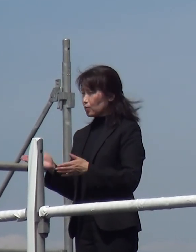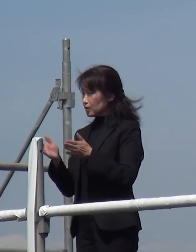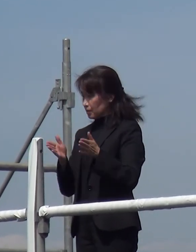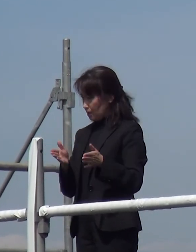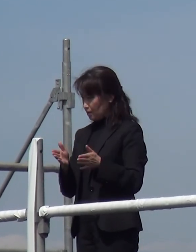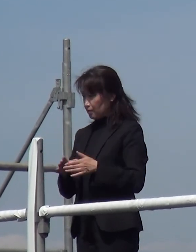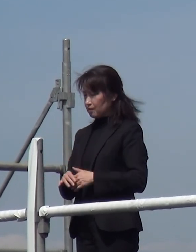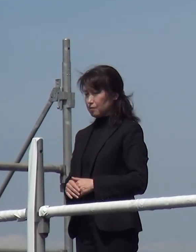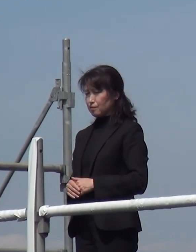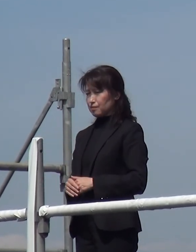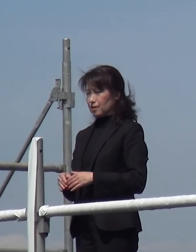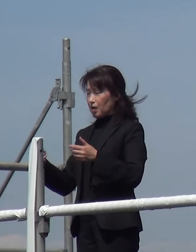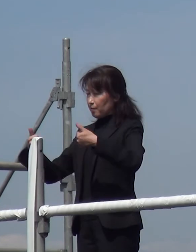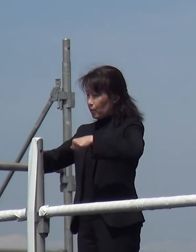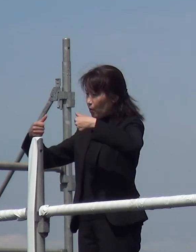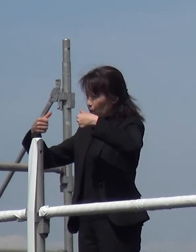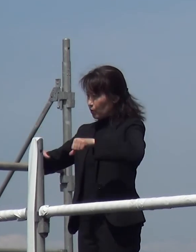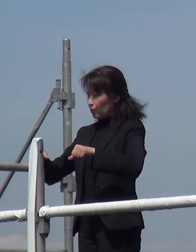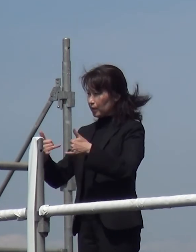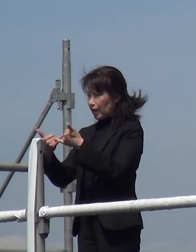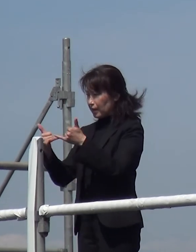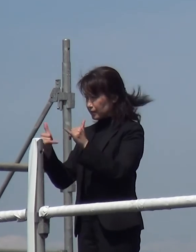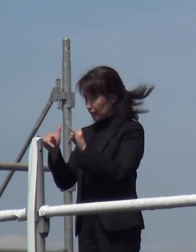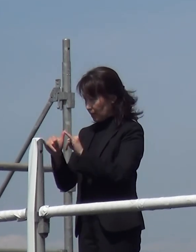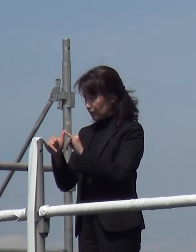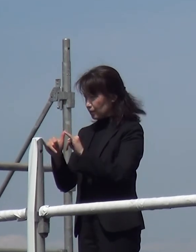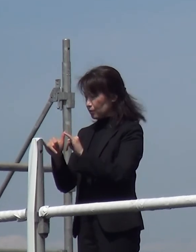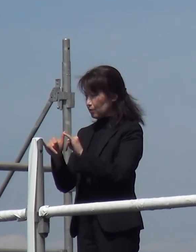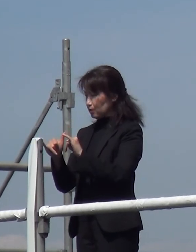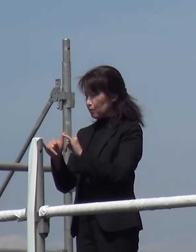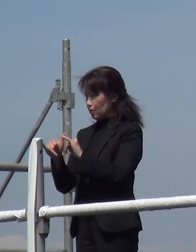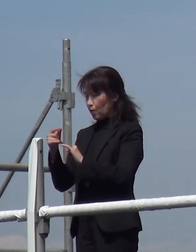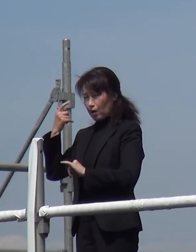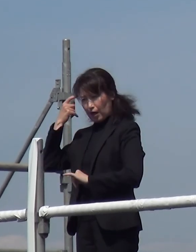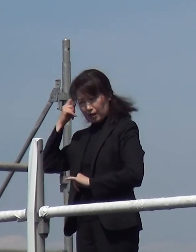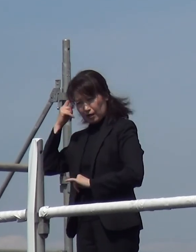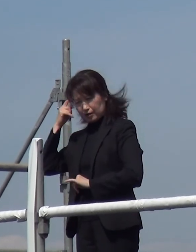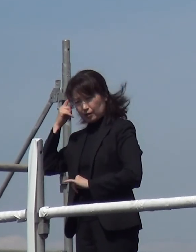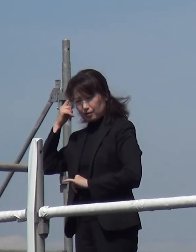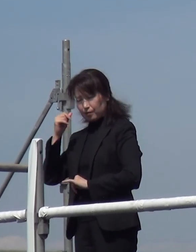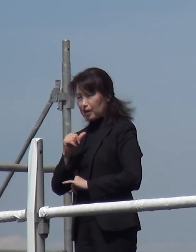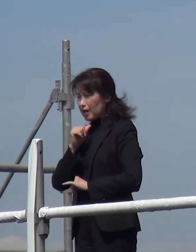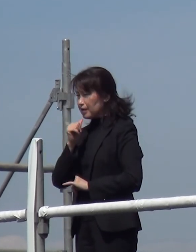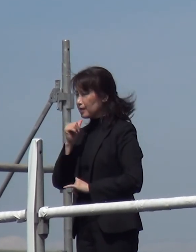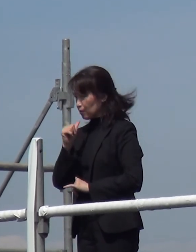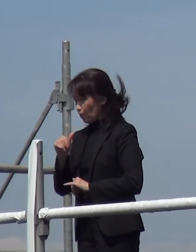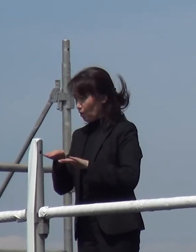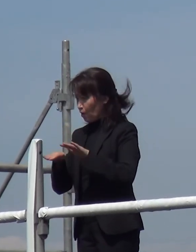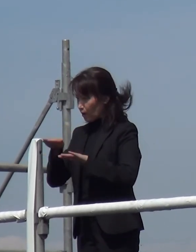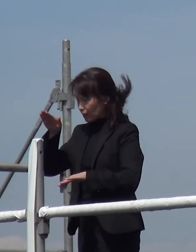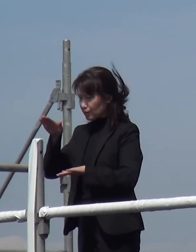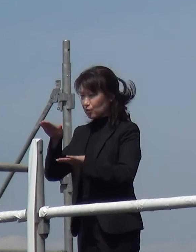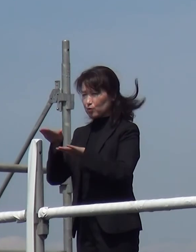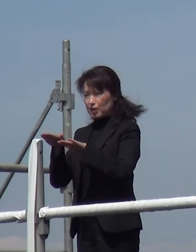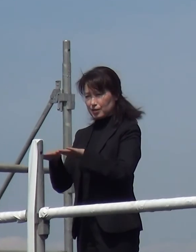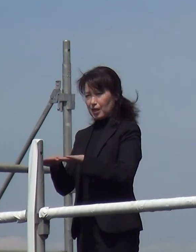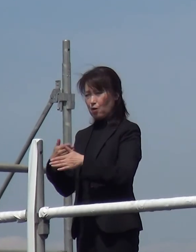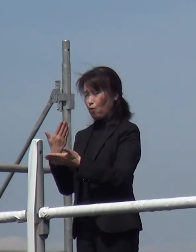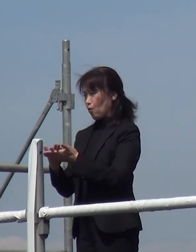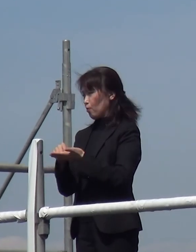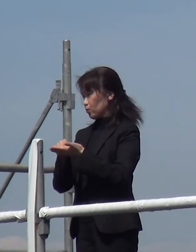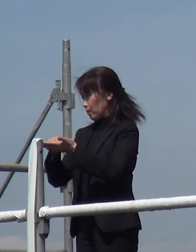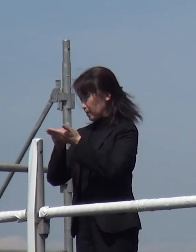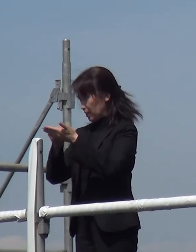ね、平等な社会を希求し、貧困格差の是正を求めます